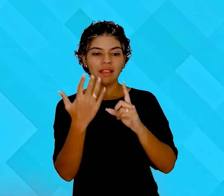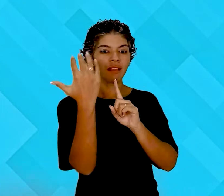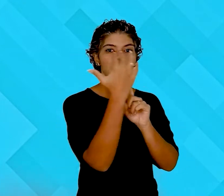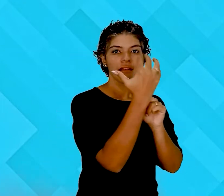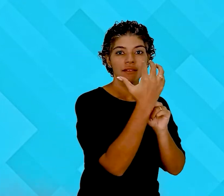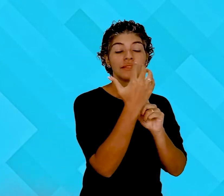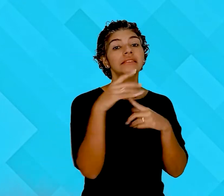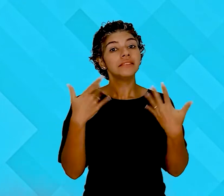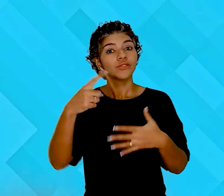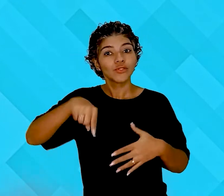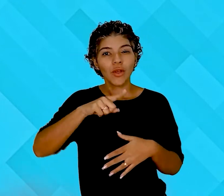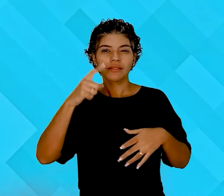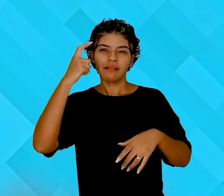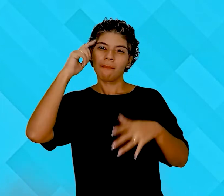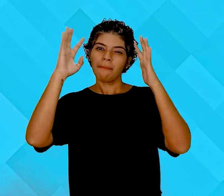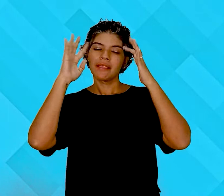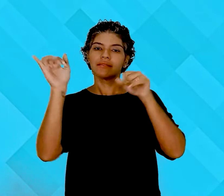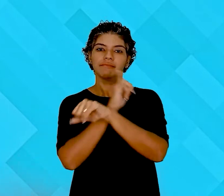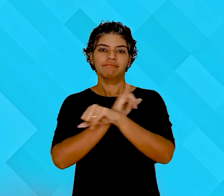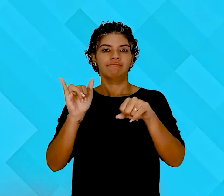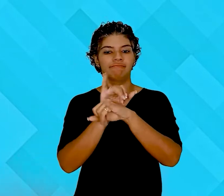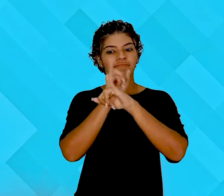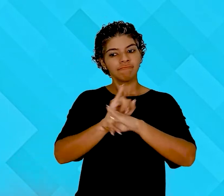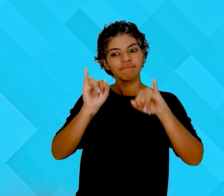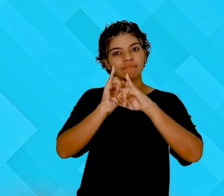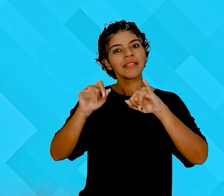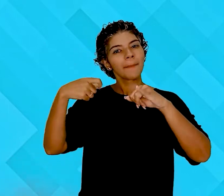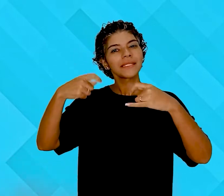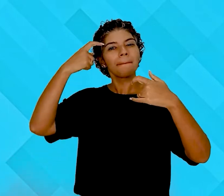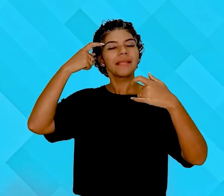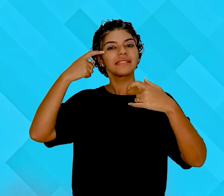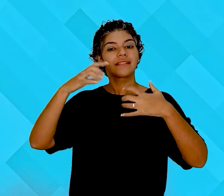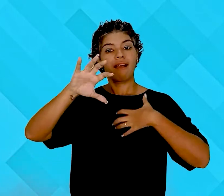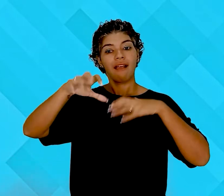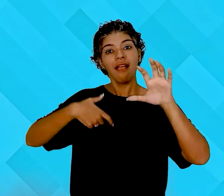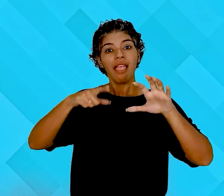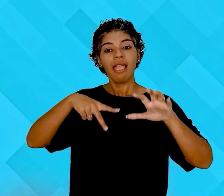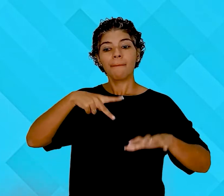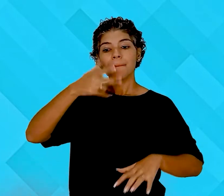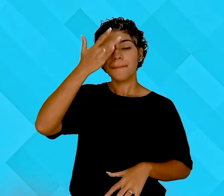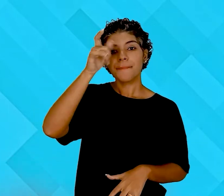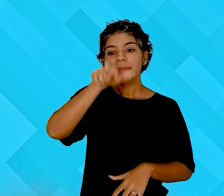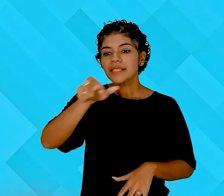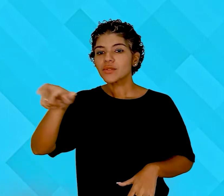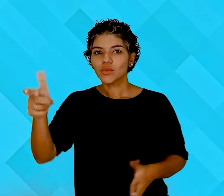eu acho que tira um pouco o peso de quem pode ter um medo, um travo para dar esses primeiros passos, porque é